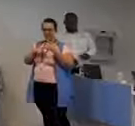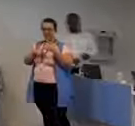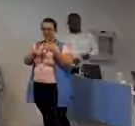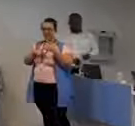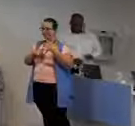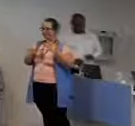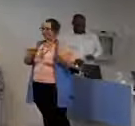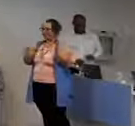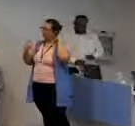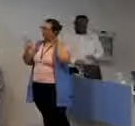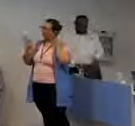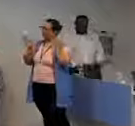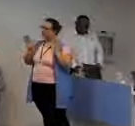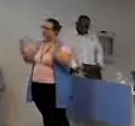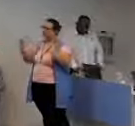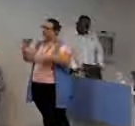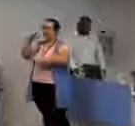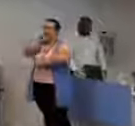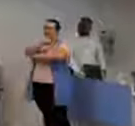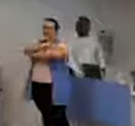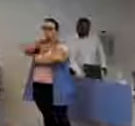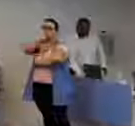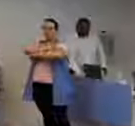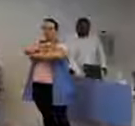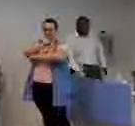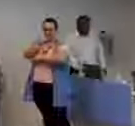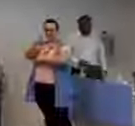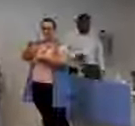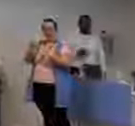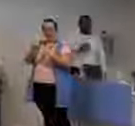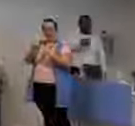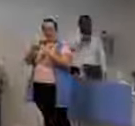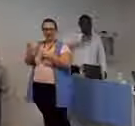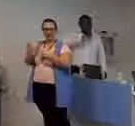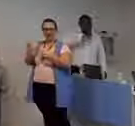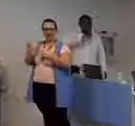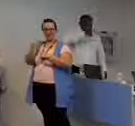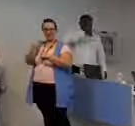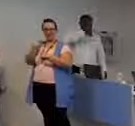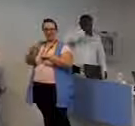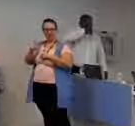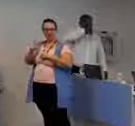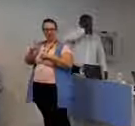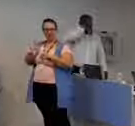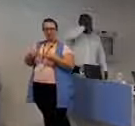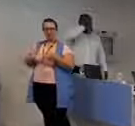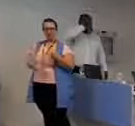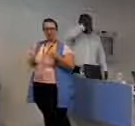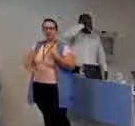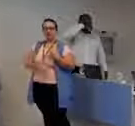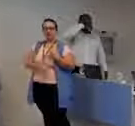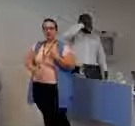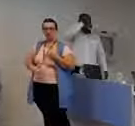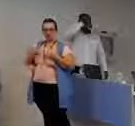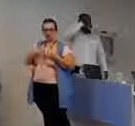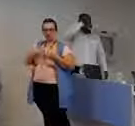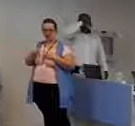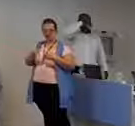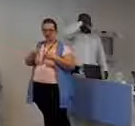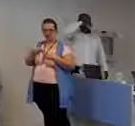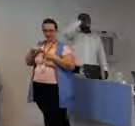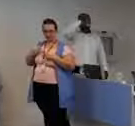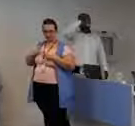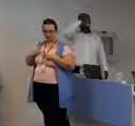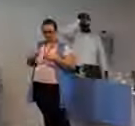pouquinho na parte de estampa, o TopSolid Progress, né, que é a família responsável pela parte de